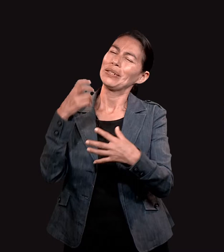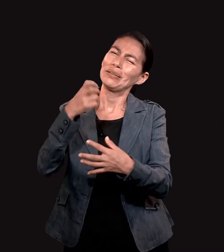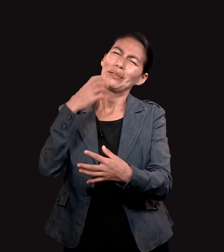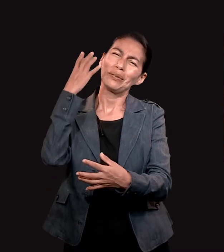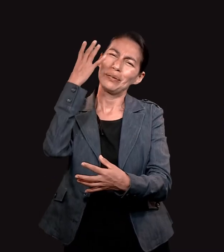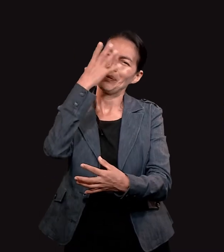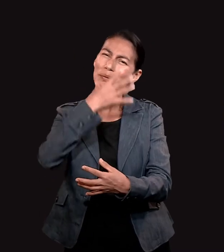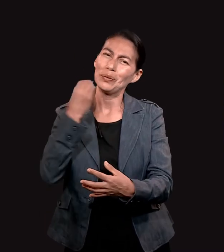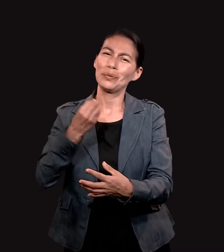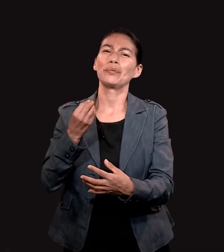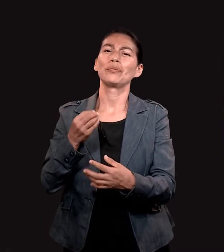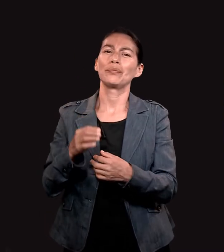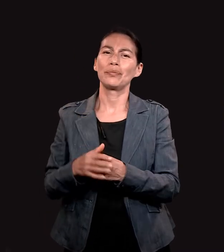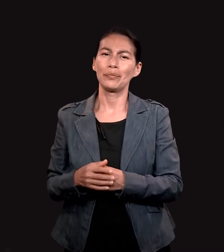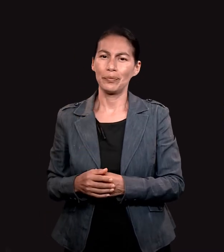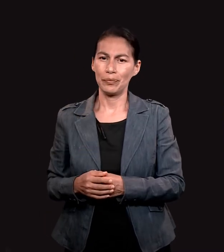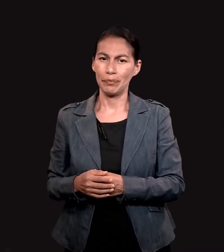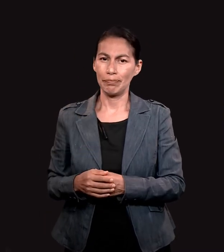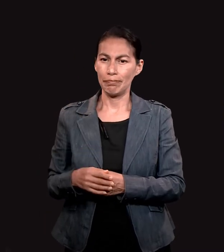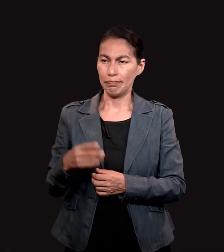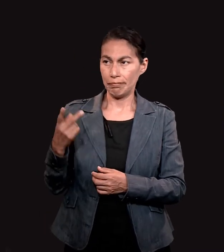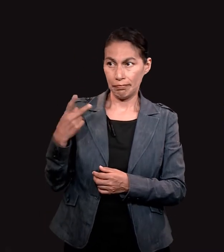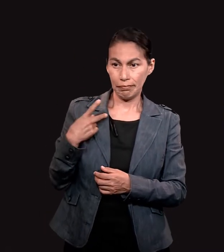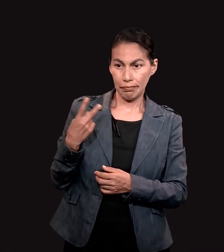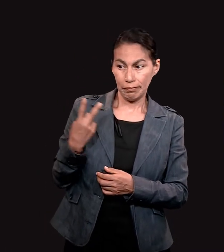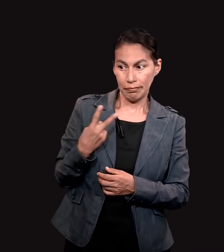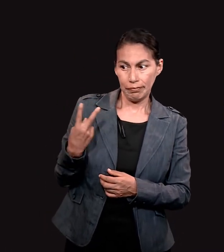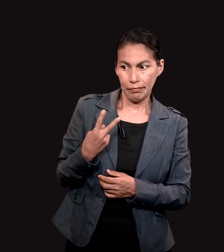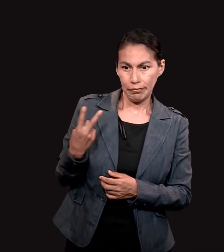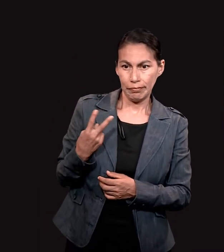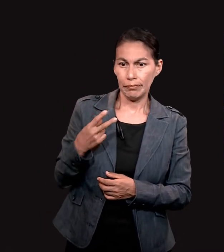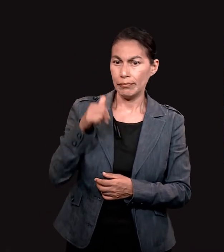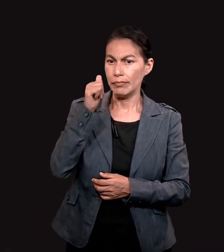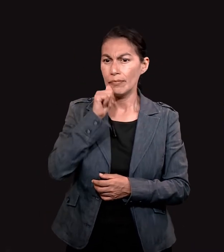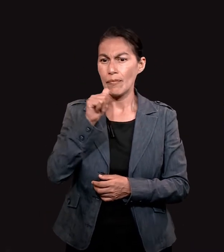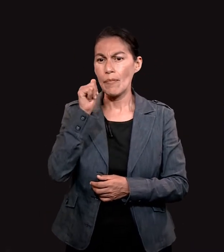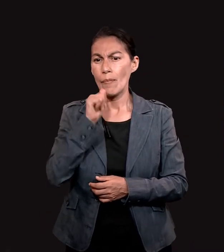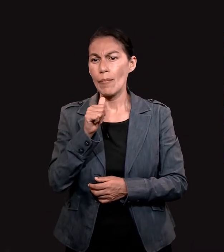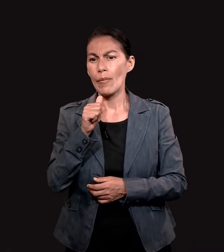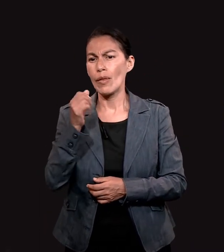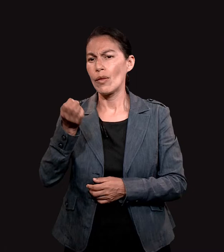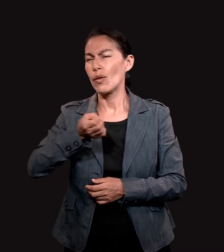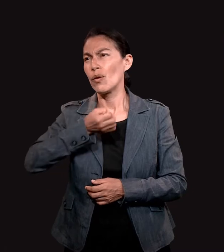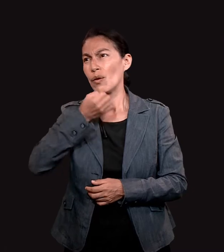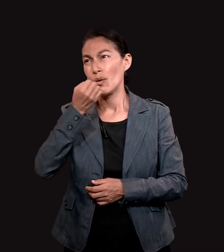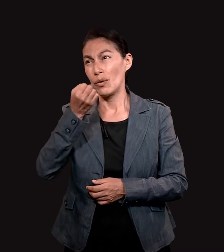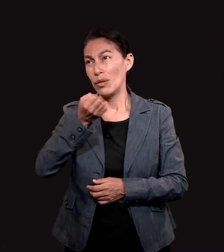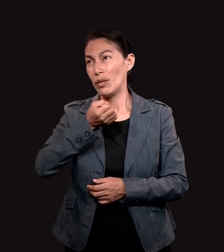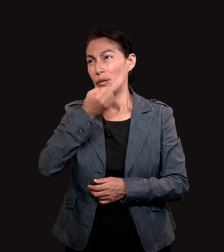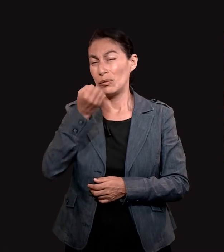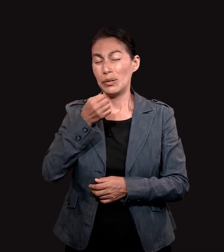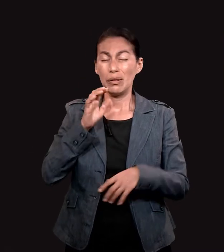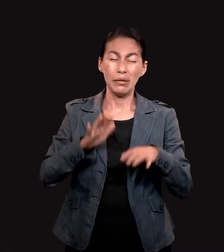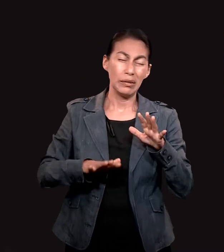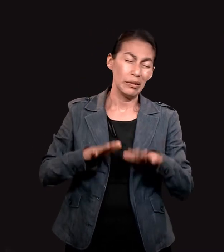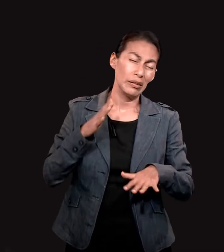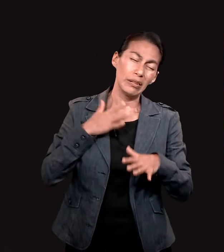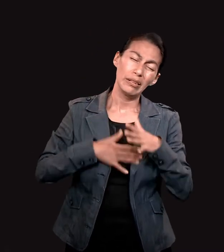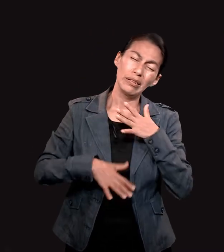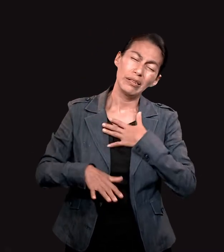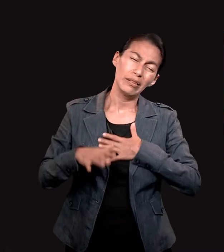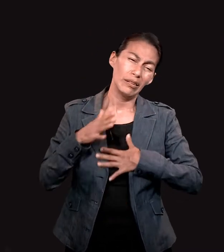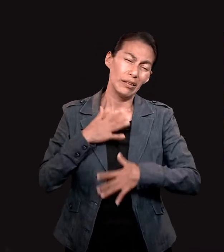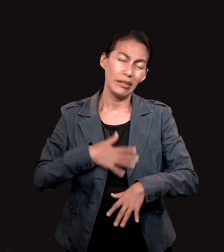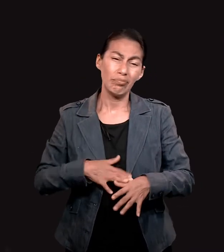decides que Dios esté ahí también. Mm. Entonces, cuando nosotros siempre tratamos